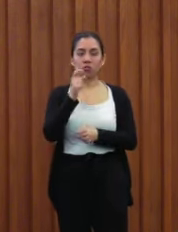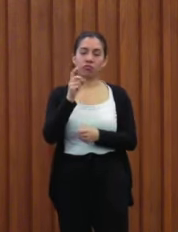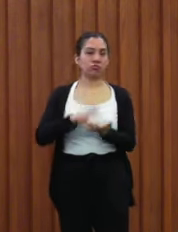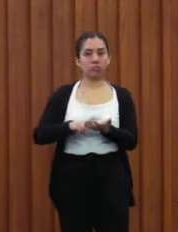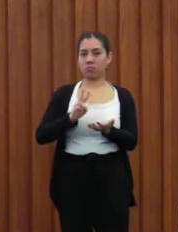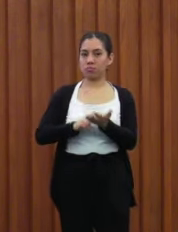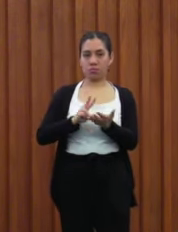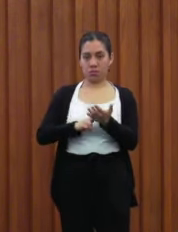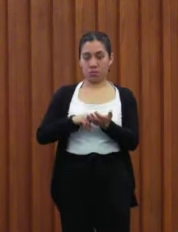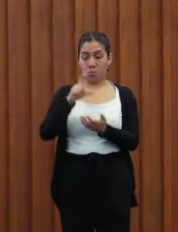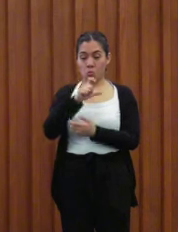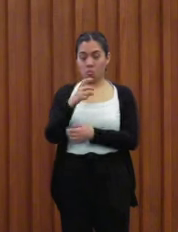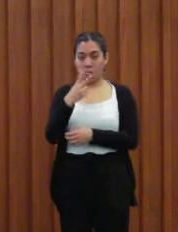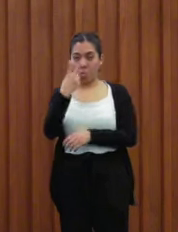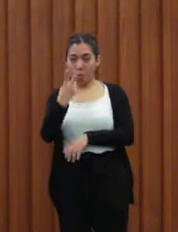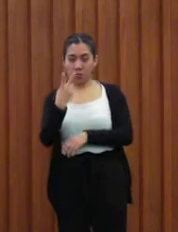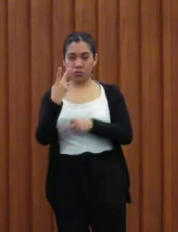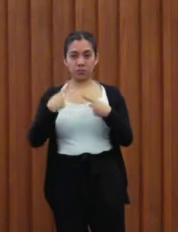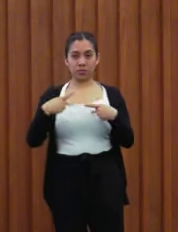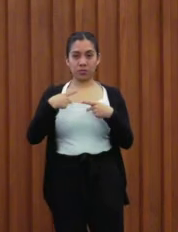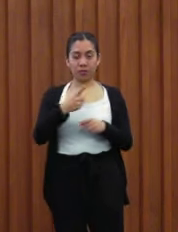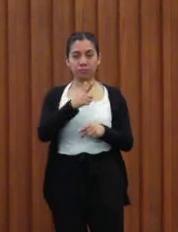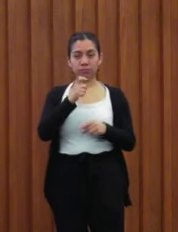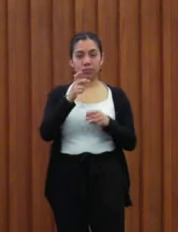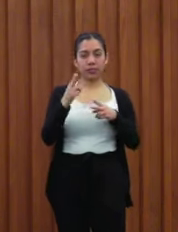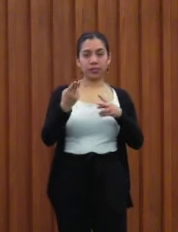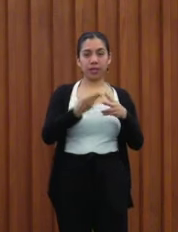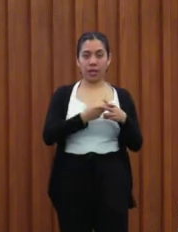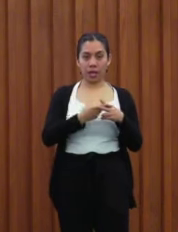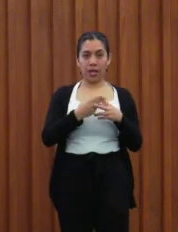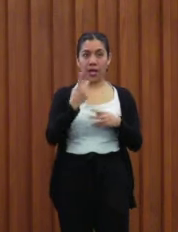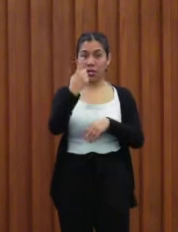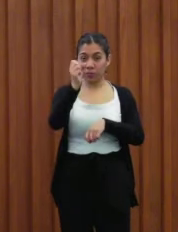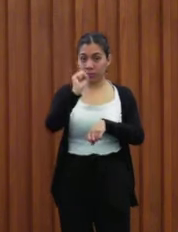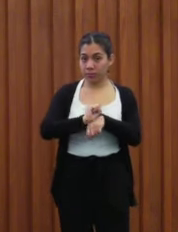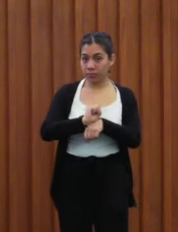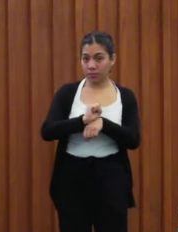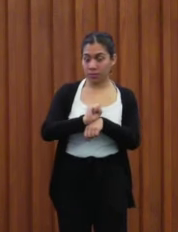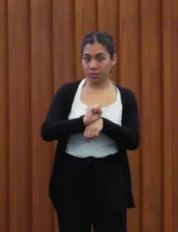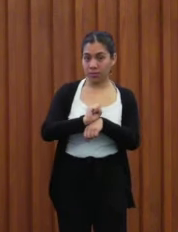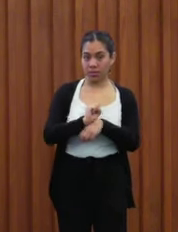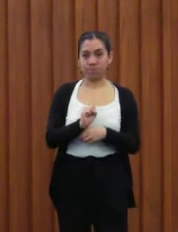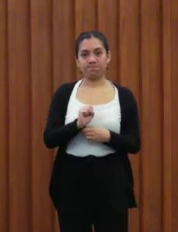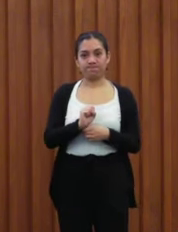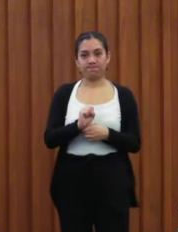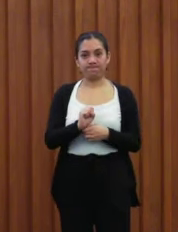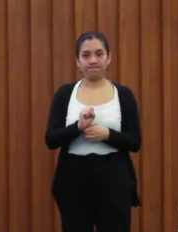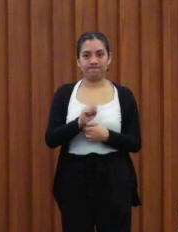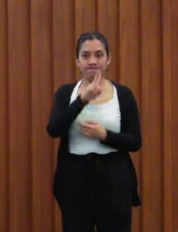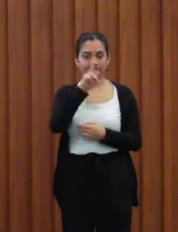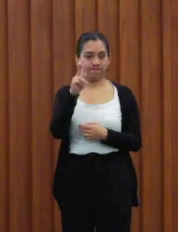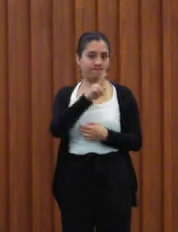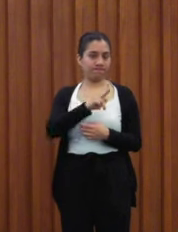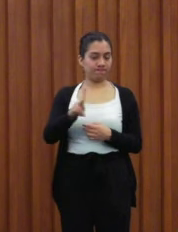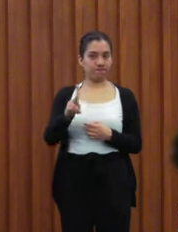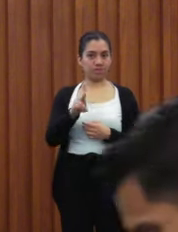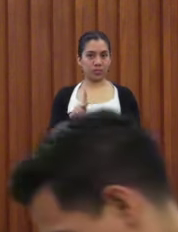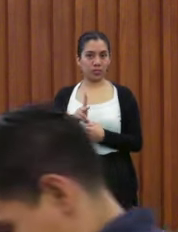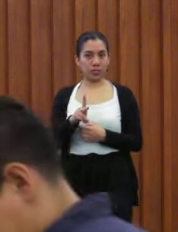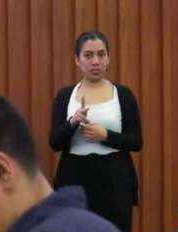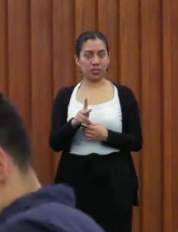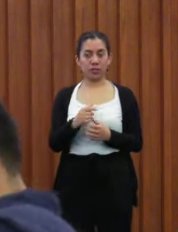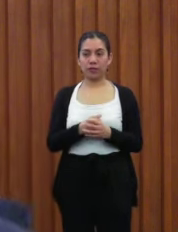cuando hablamos de dos aproximadamente a la semana durante estos dos años, 2017-2018, estaremos